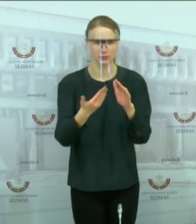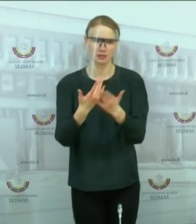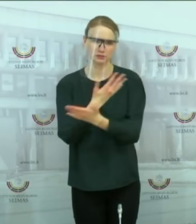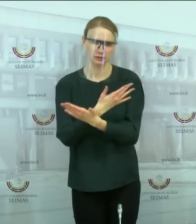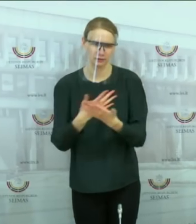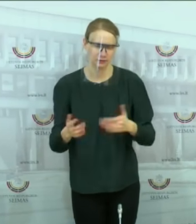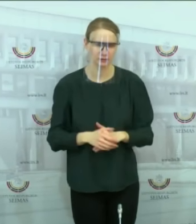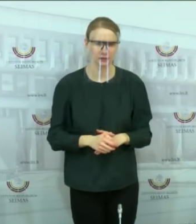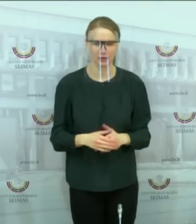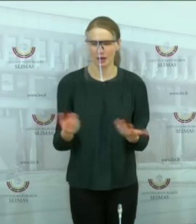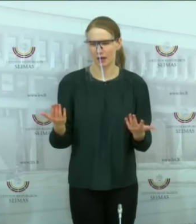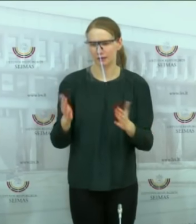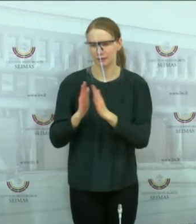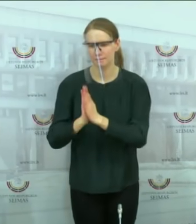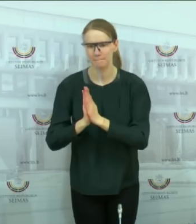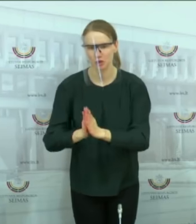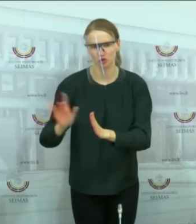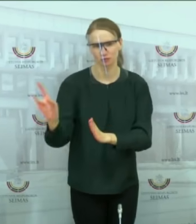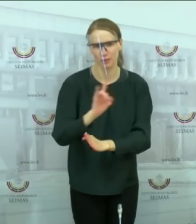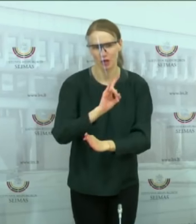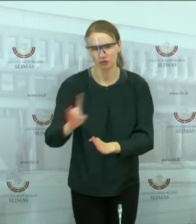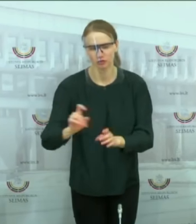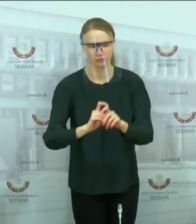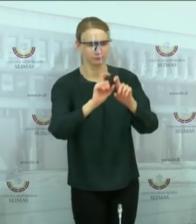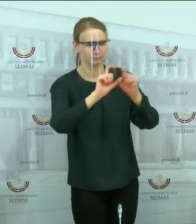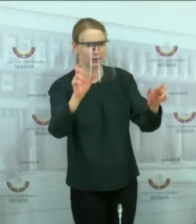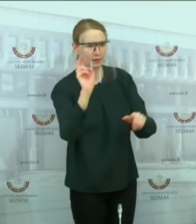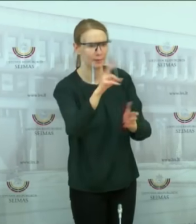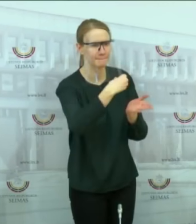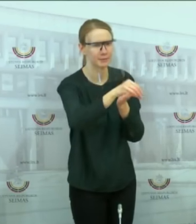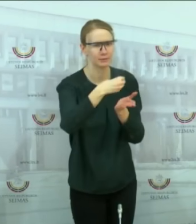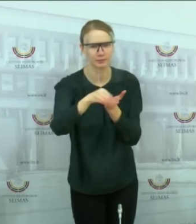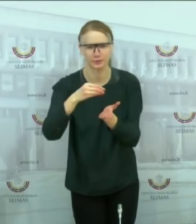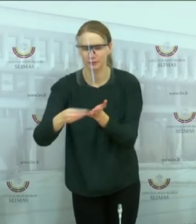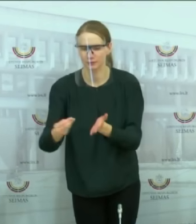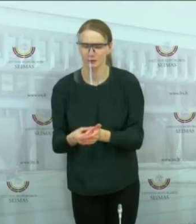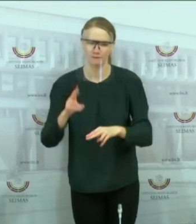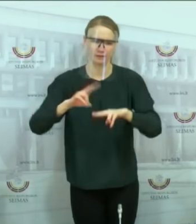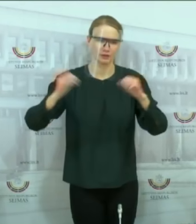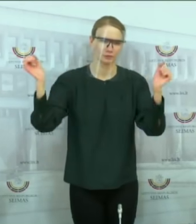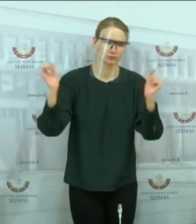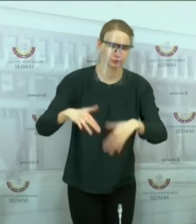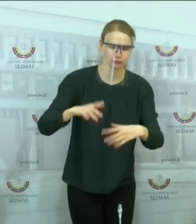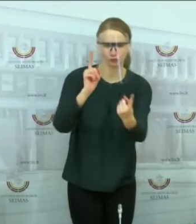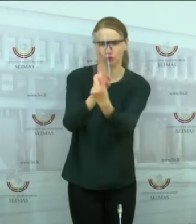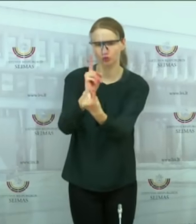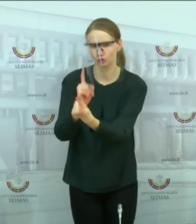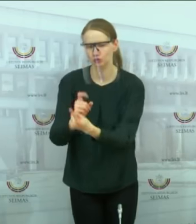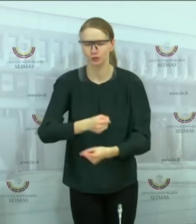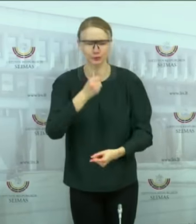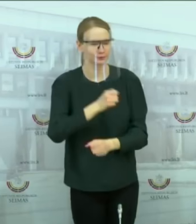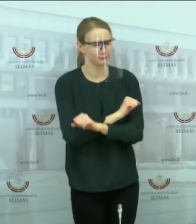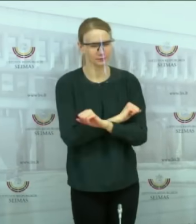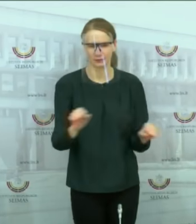į pamaldas, nei į prekybos vietas, nei į kažkokius susibūrimus. neįskubėti